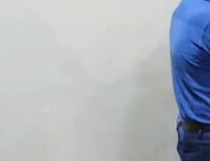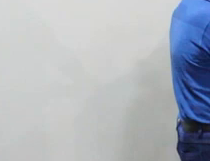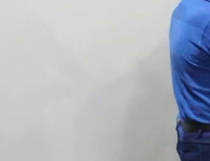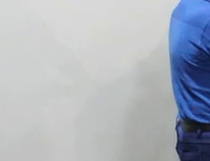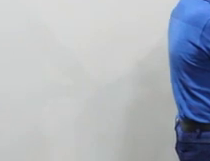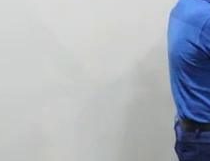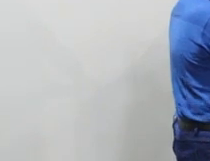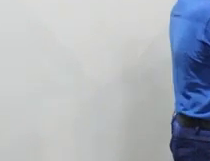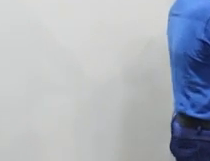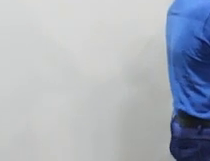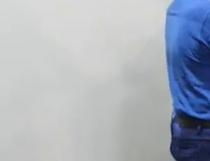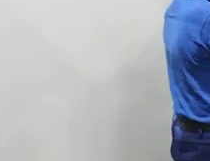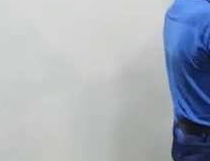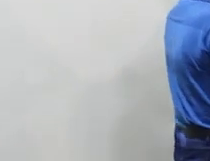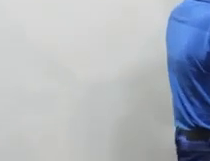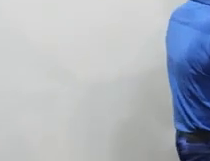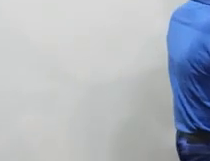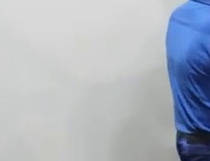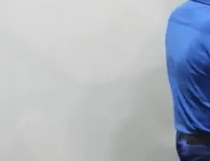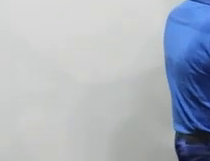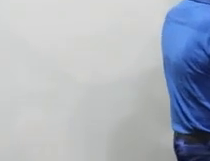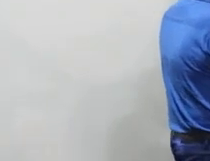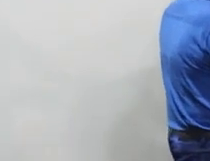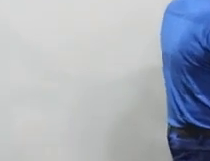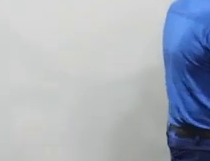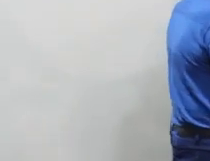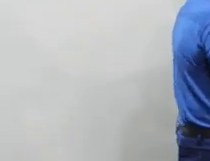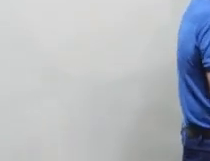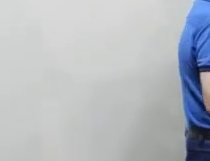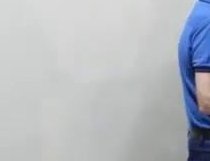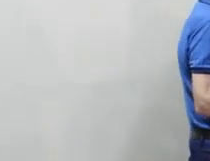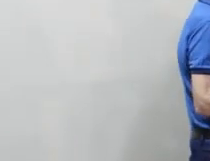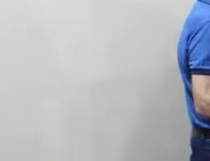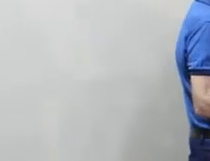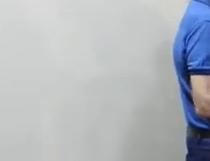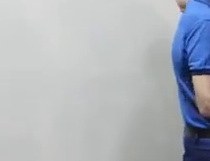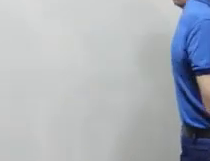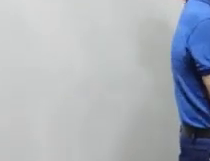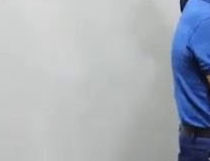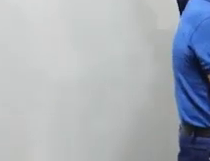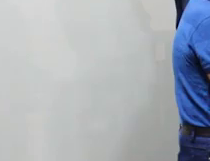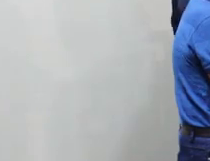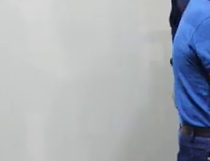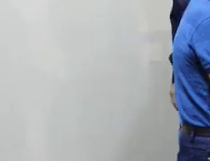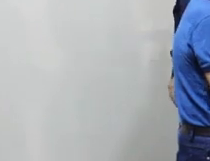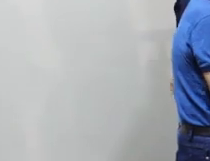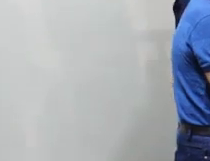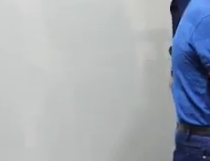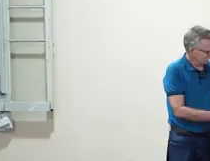com os seus conhecimentos. Obrigado. Muito obrigado. Obrigado.